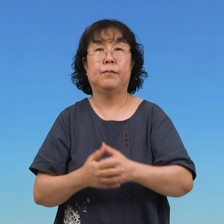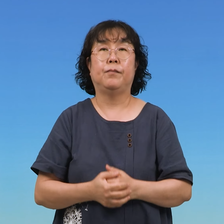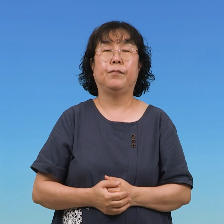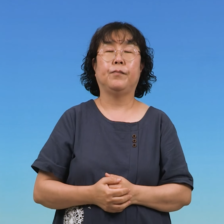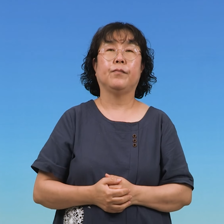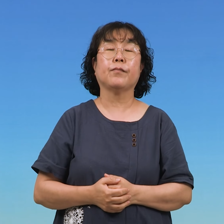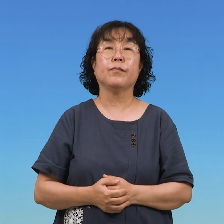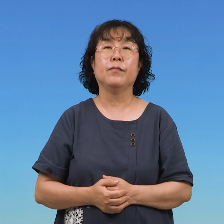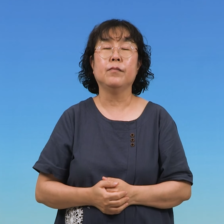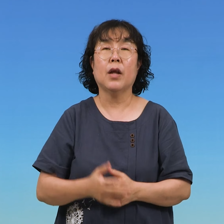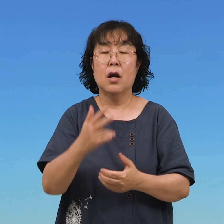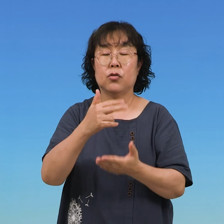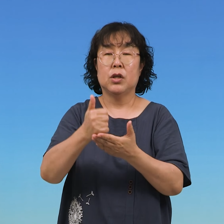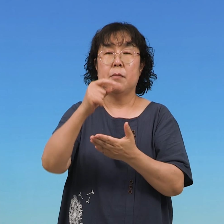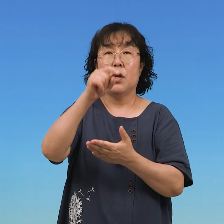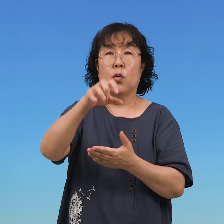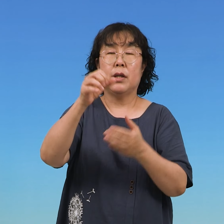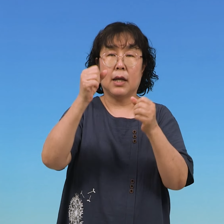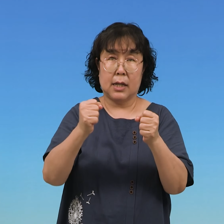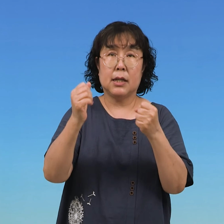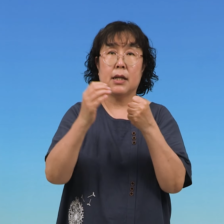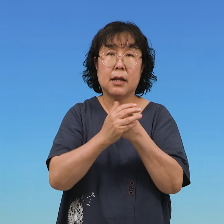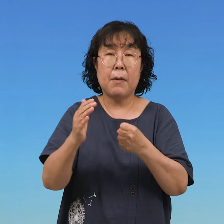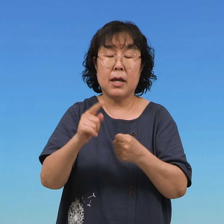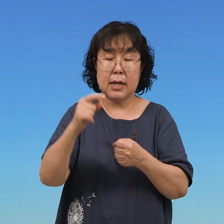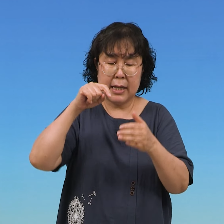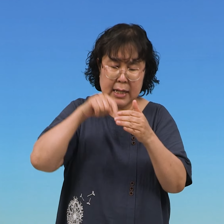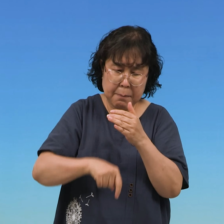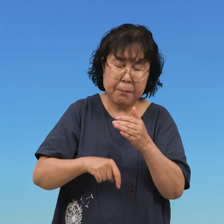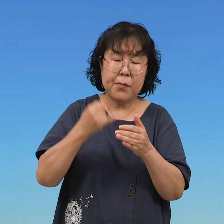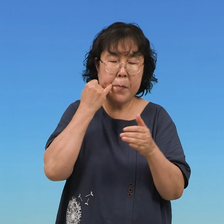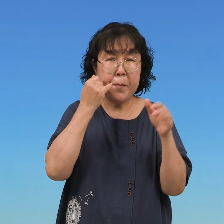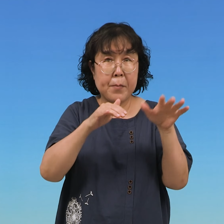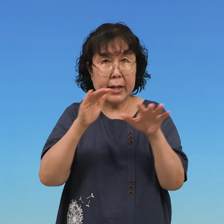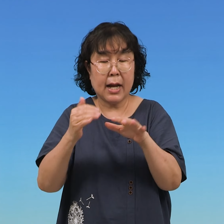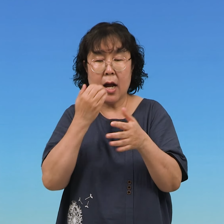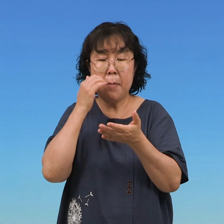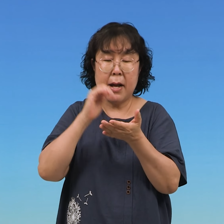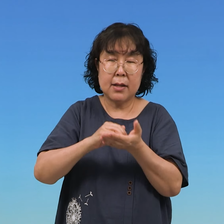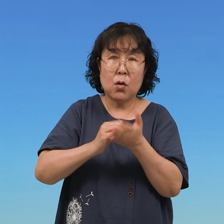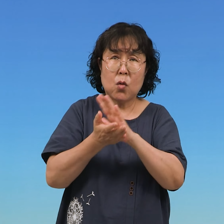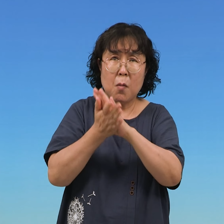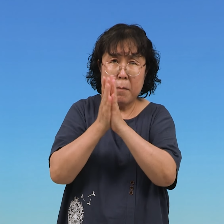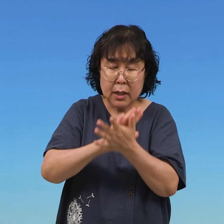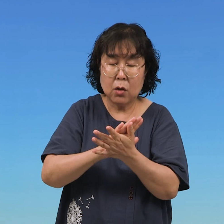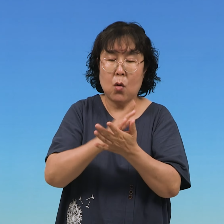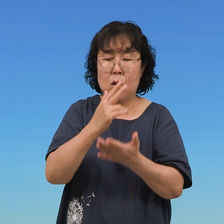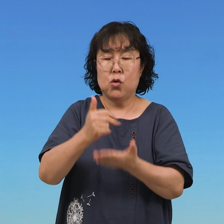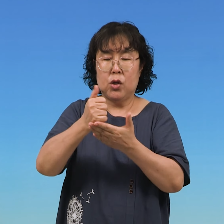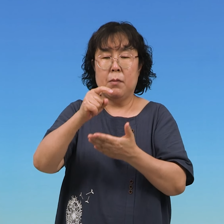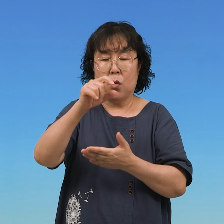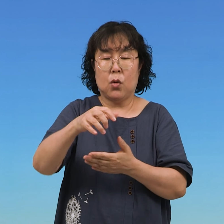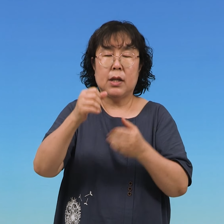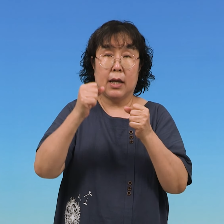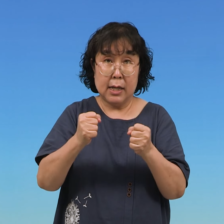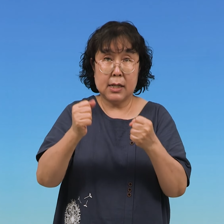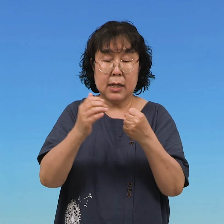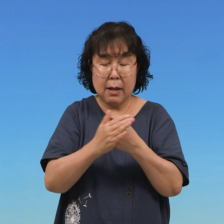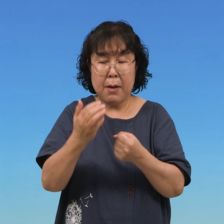그대로예요. 주님 여기 계시기에 이 깊은 바다가 반석이 되고 주님 여기